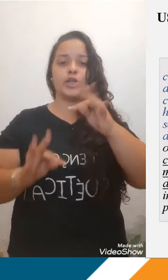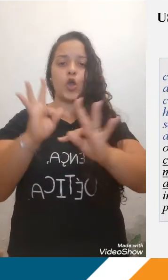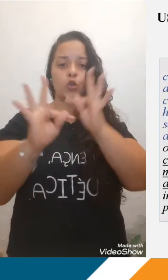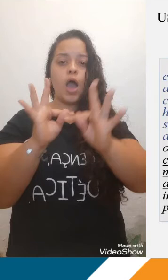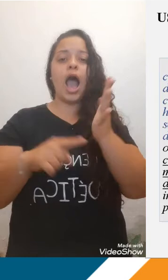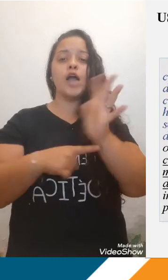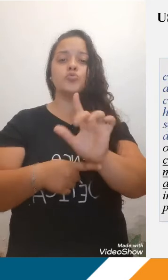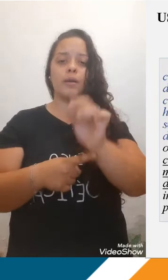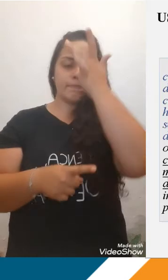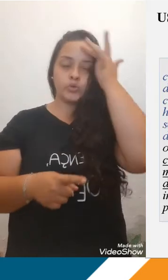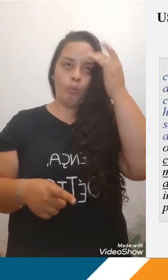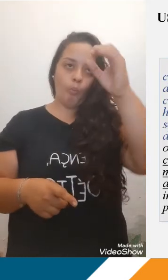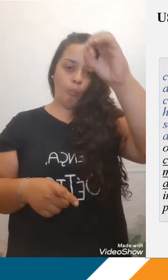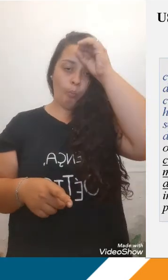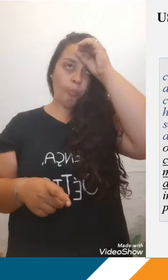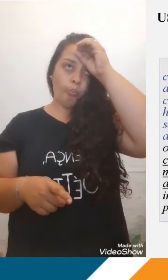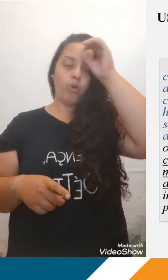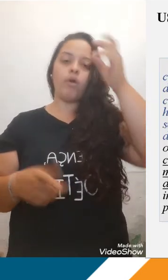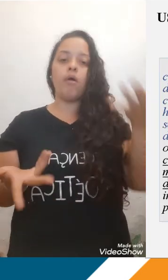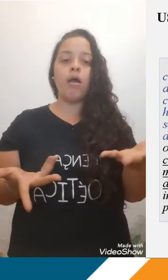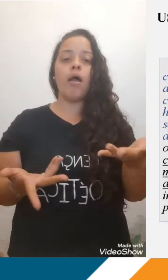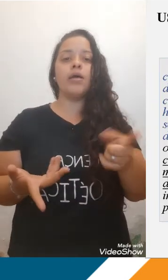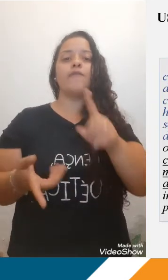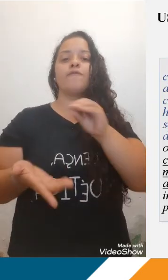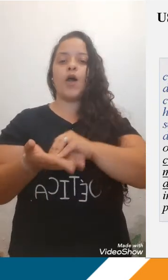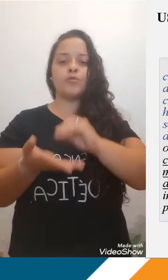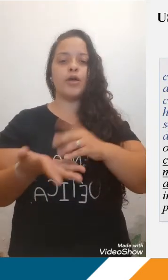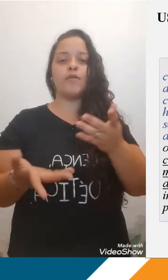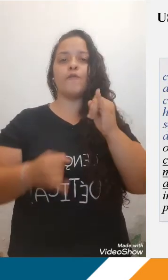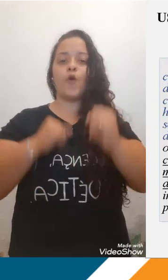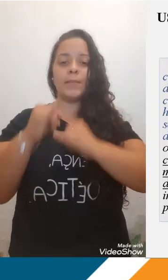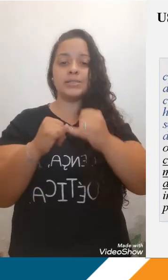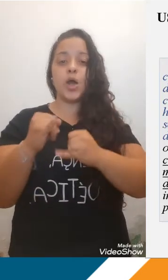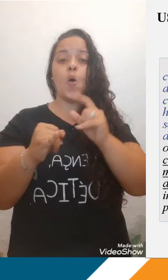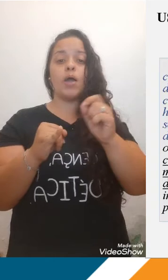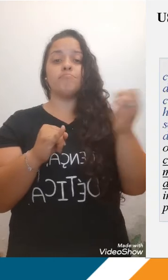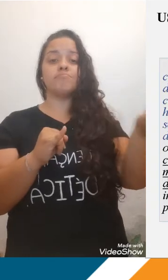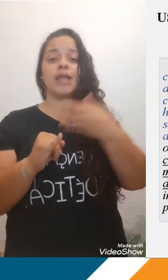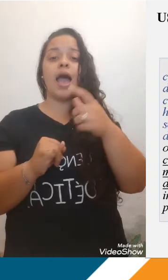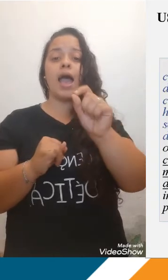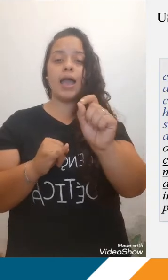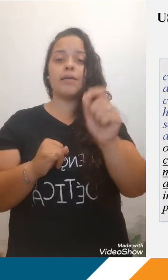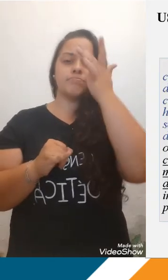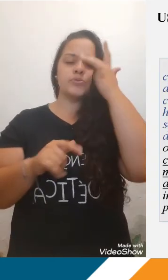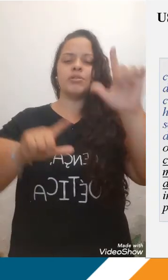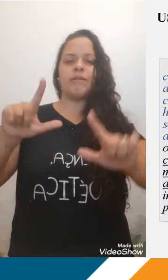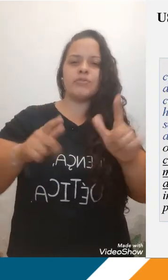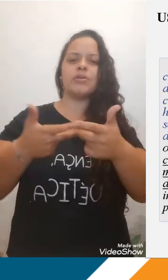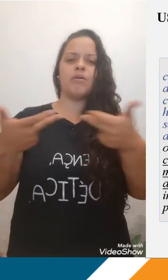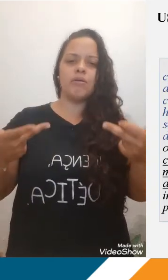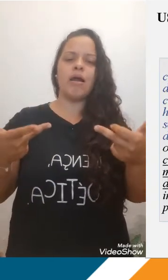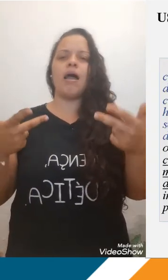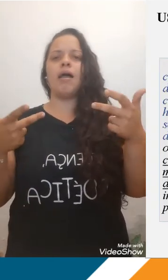para a alienação dos cidadãos, sujeitando-os aos filtros de informações impostos pela mídia, o que influencia negativamente seus padrões de